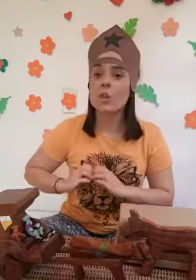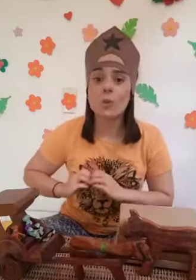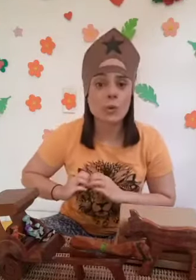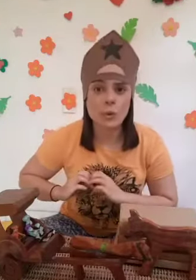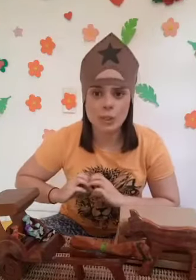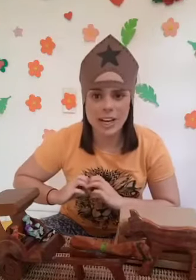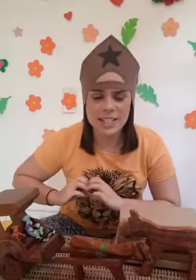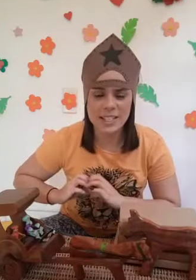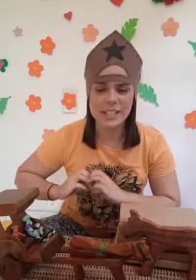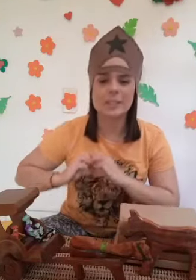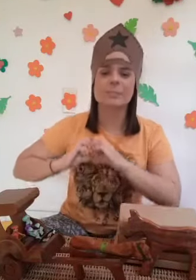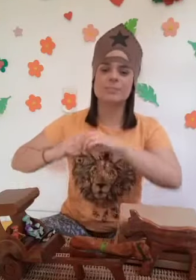No coração.